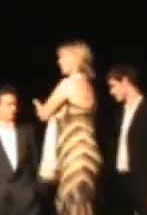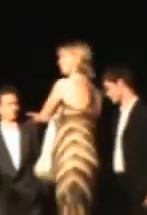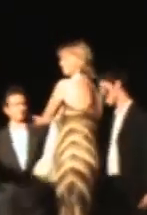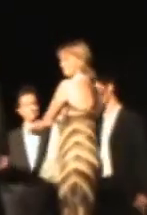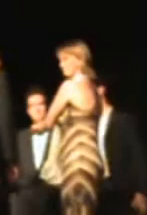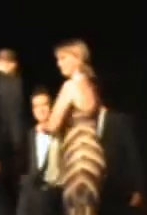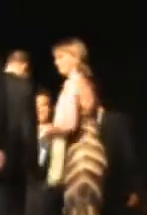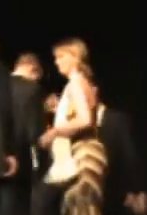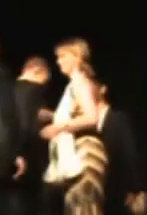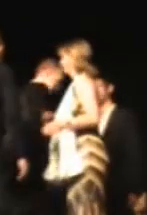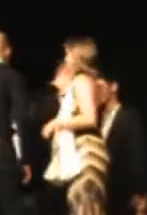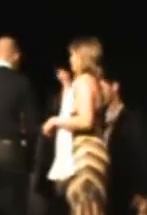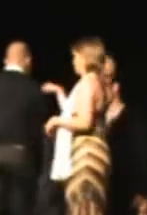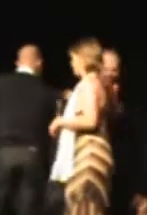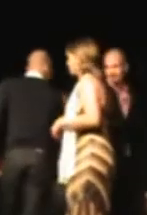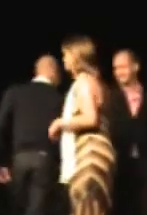komt mooi uit, jawel.